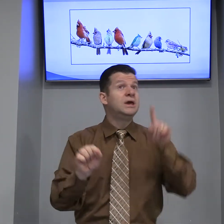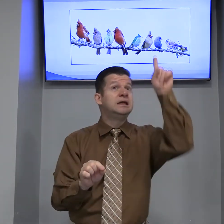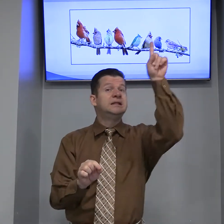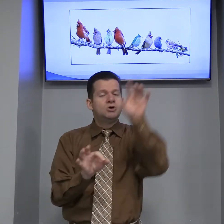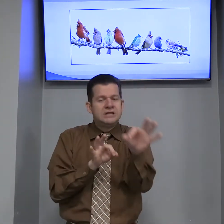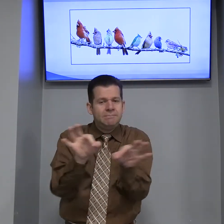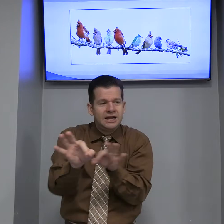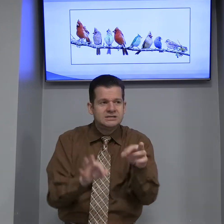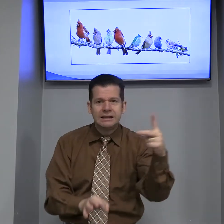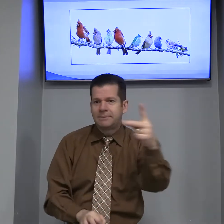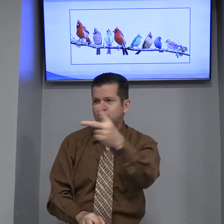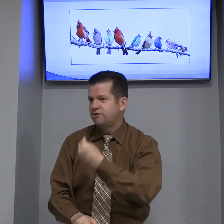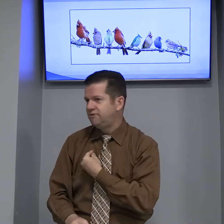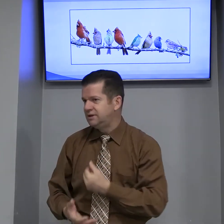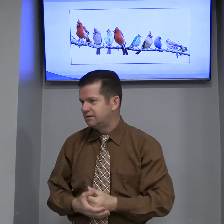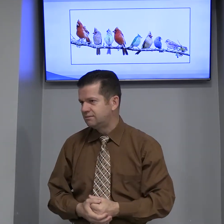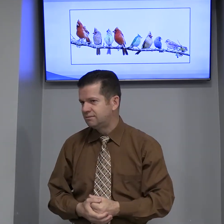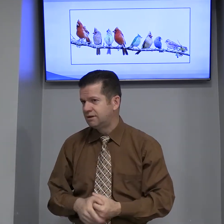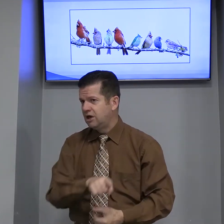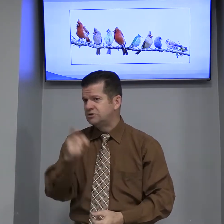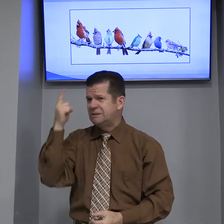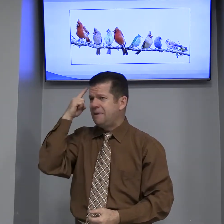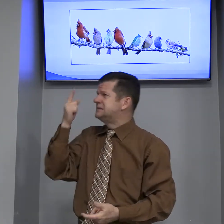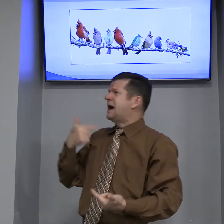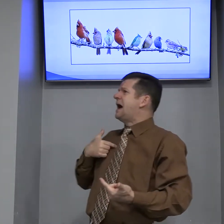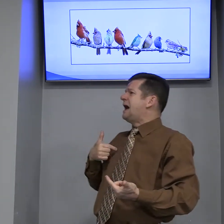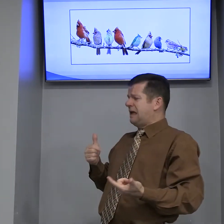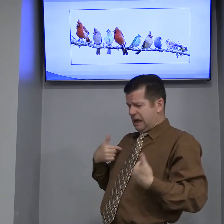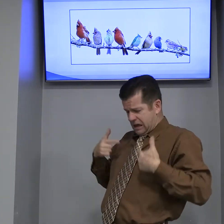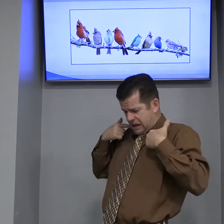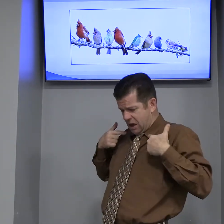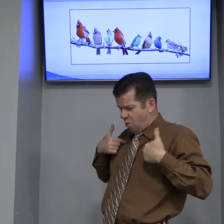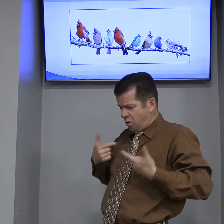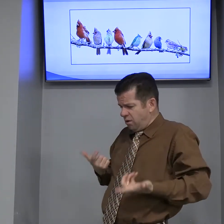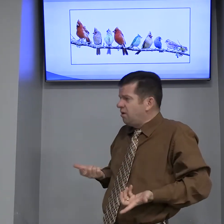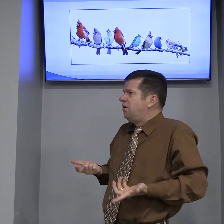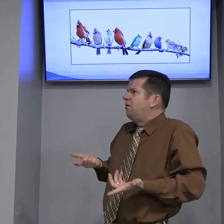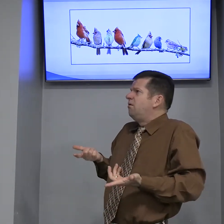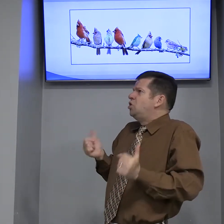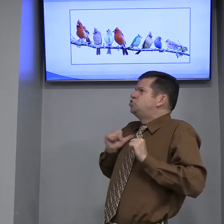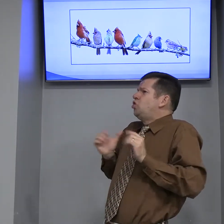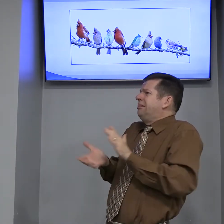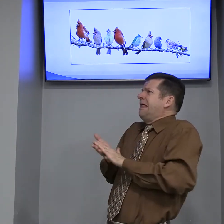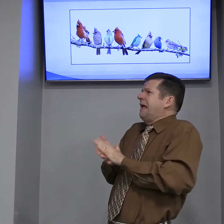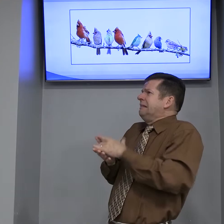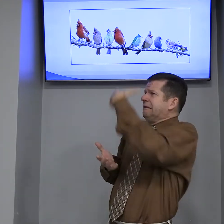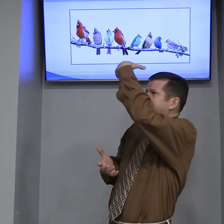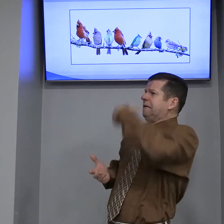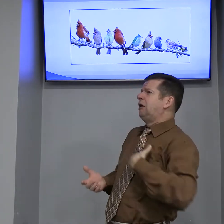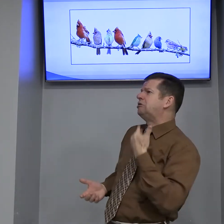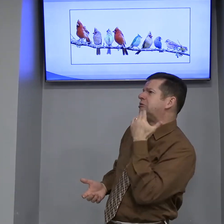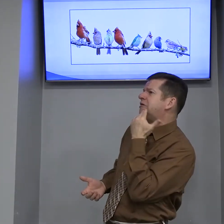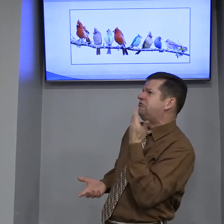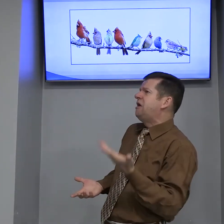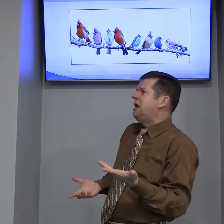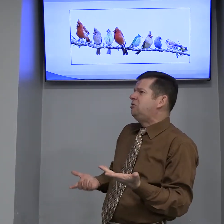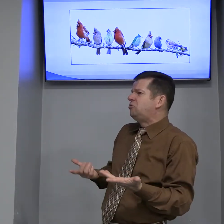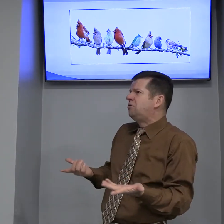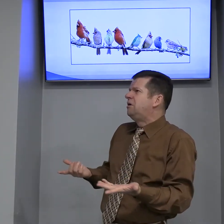que Deus tem planejado para a sua vida. Você pensa, ai, eu sou nada, eu sou defeito.